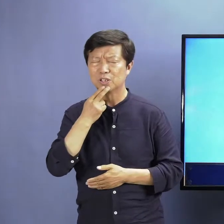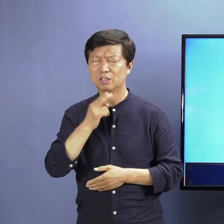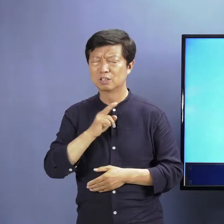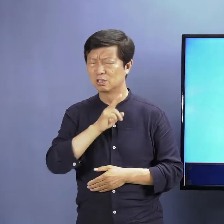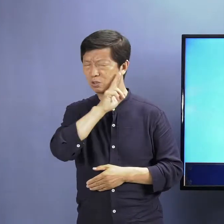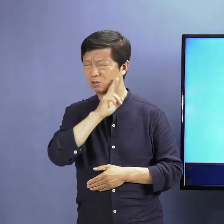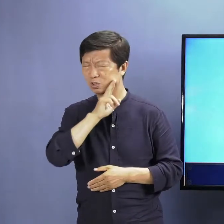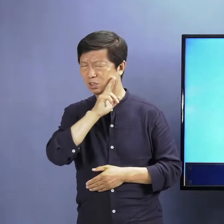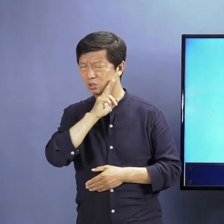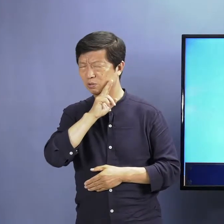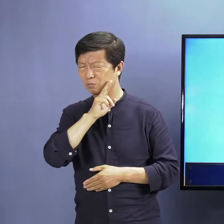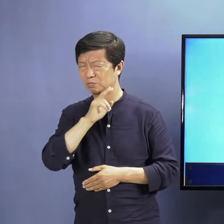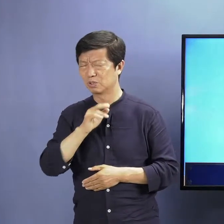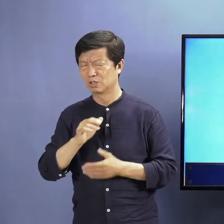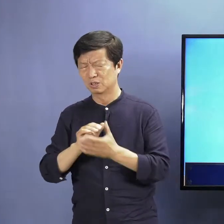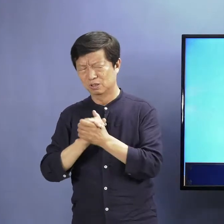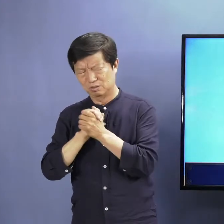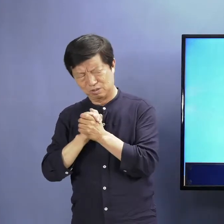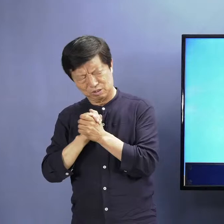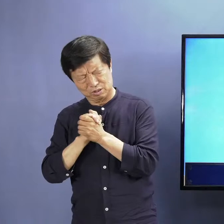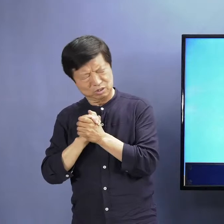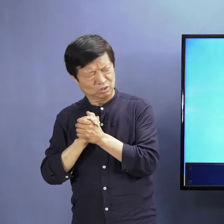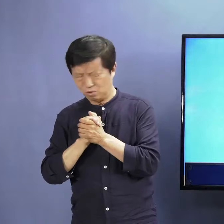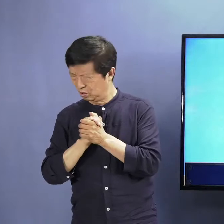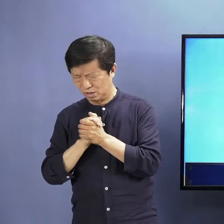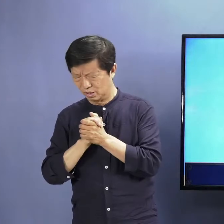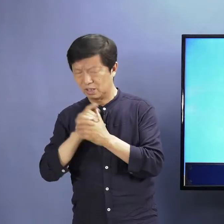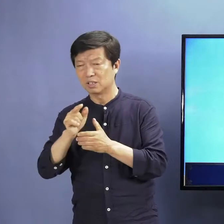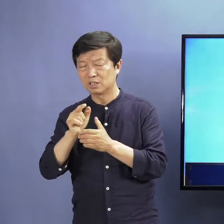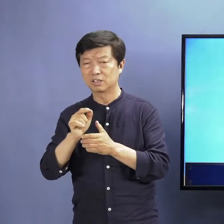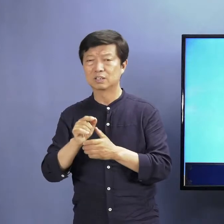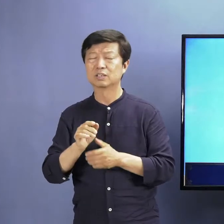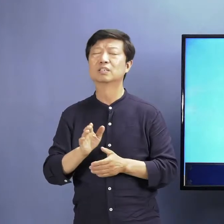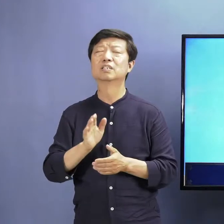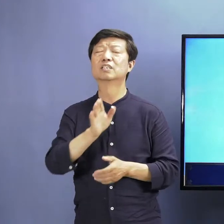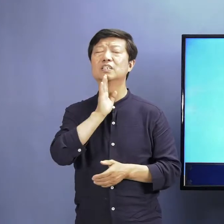기도는 가짜입니다. 이건 정말 토해버리고 싶은 기도예요.